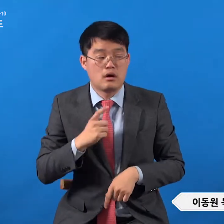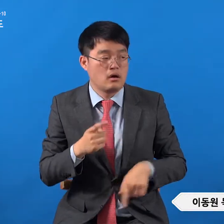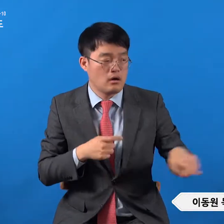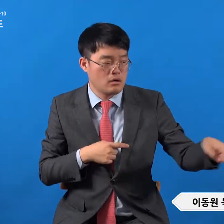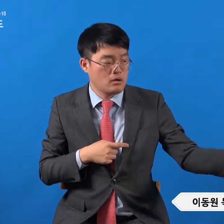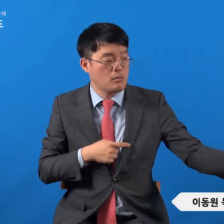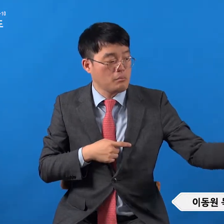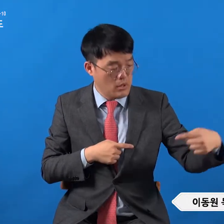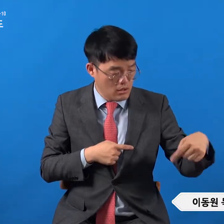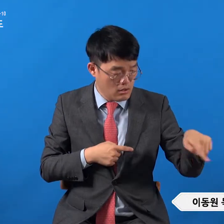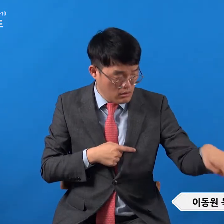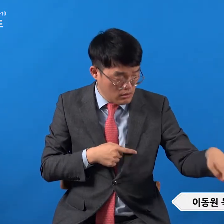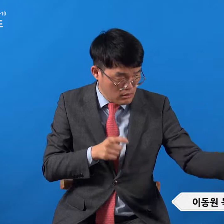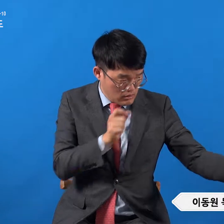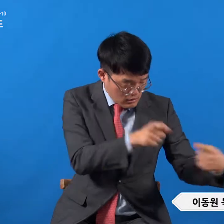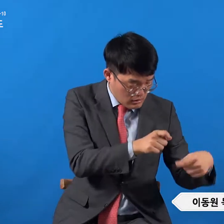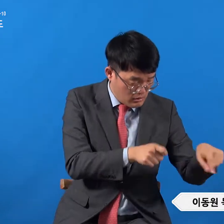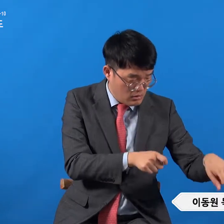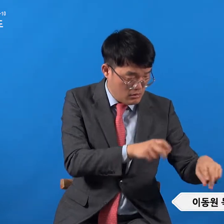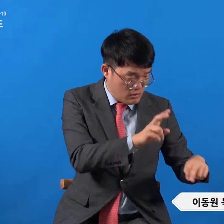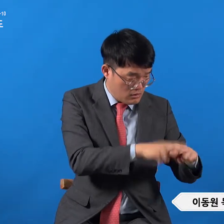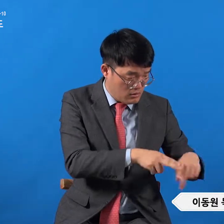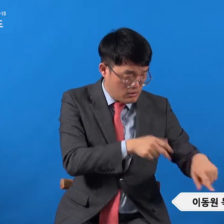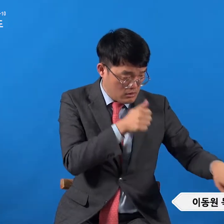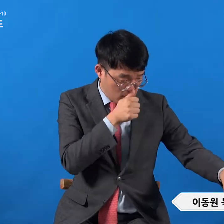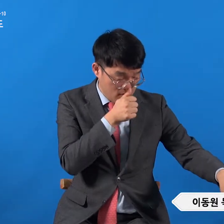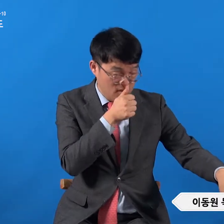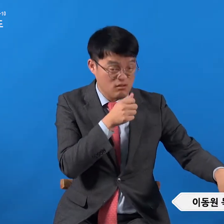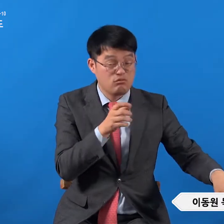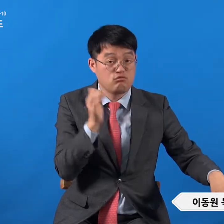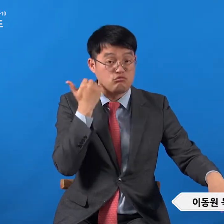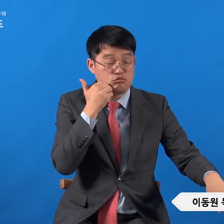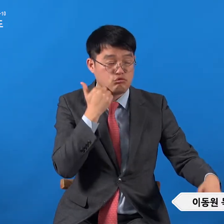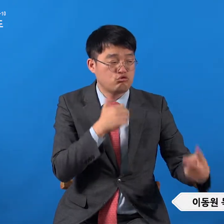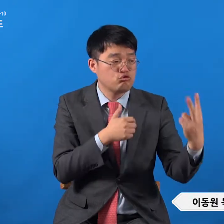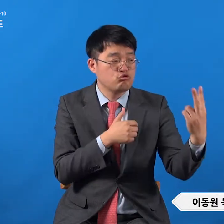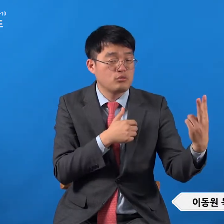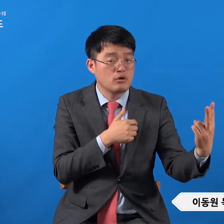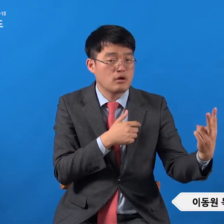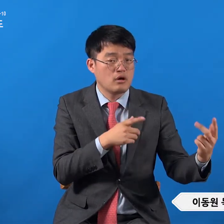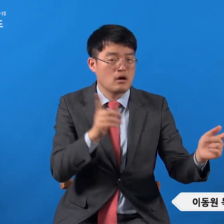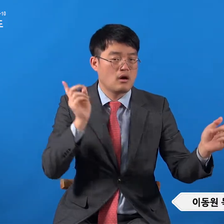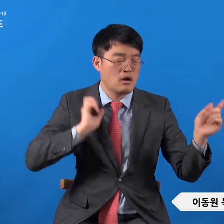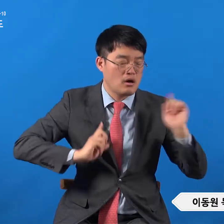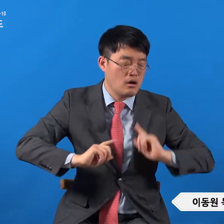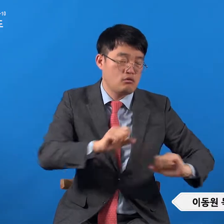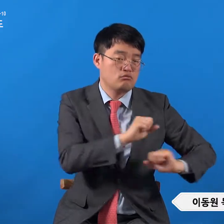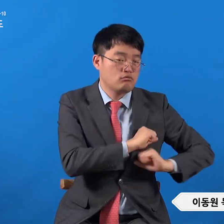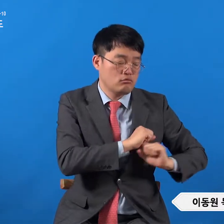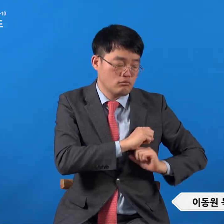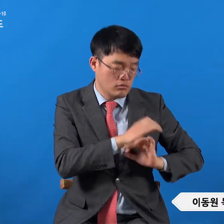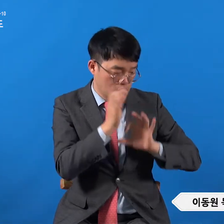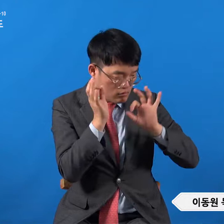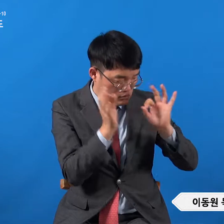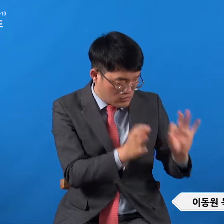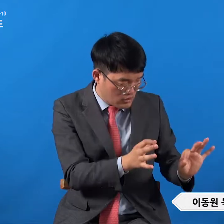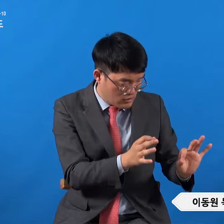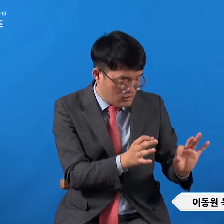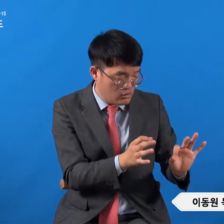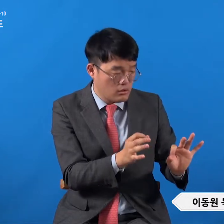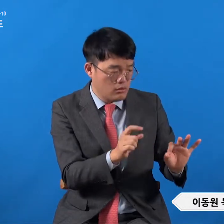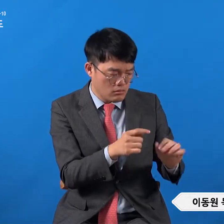그건 바로 맨 앞줄에, 자기가 지금 무대에서 공연하는 앞줄에 2명의 부상 군인이 시선에